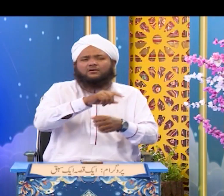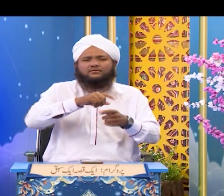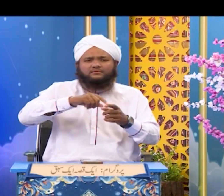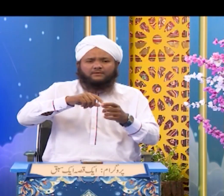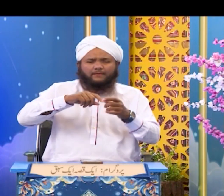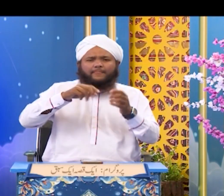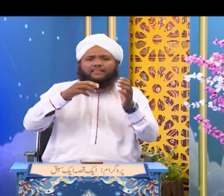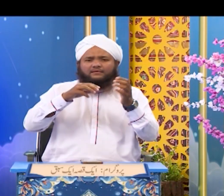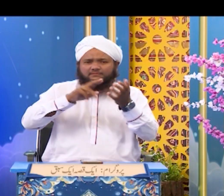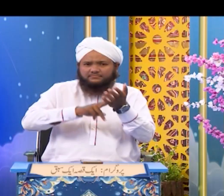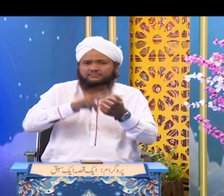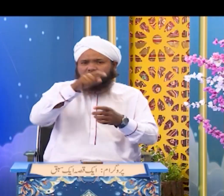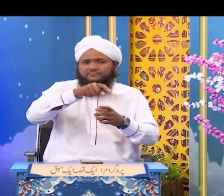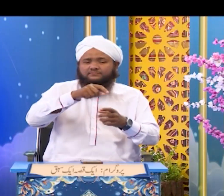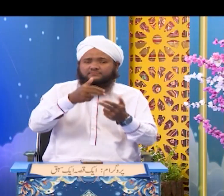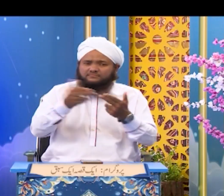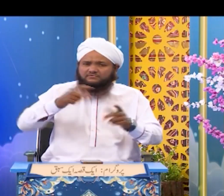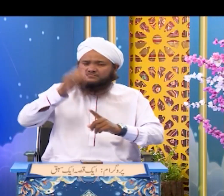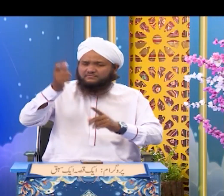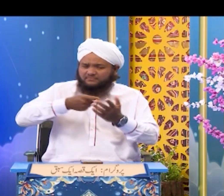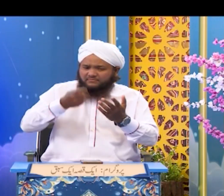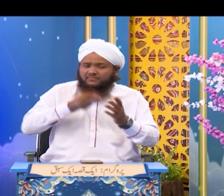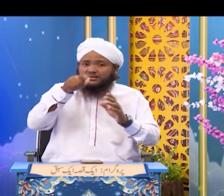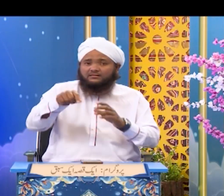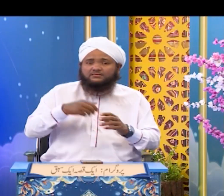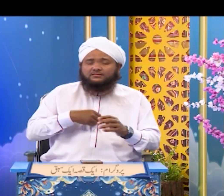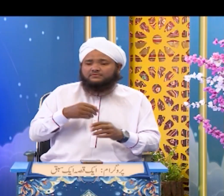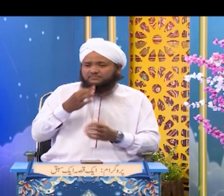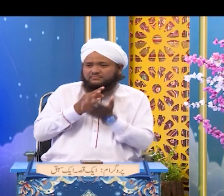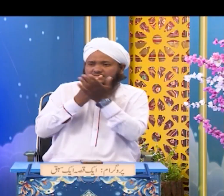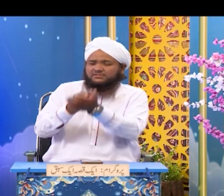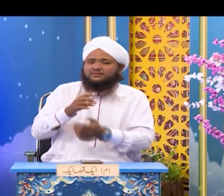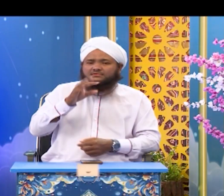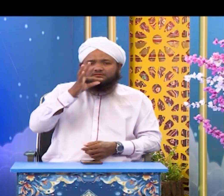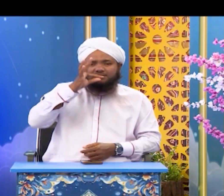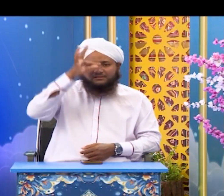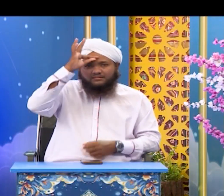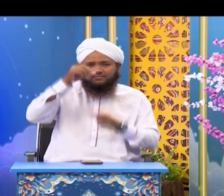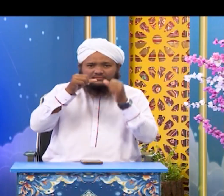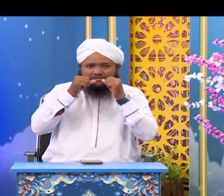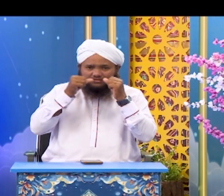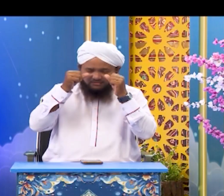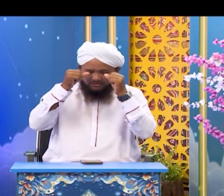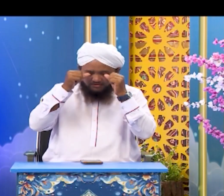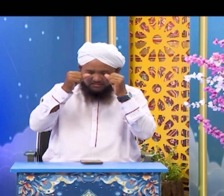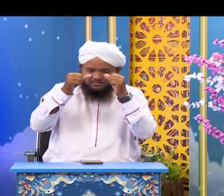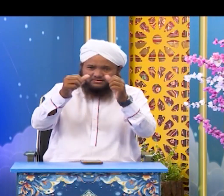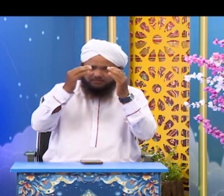تعالی عنہ کا بھی یہی معمول تھا، چنانچہ آپ نے عرض کی یا رسول اللہ صلی اللہ تعالی علیہ